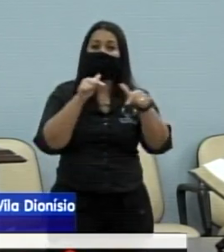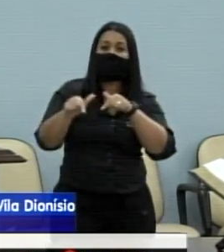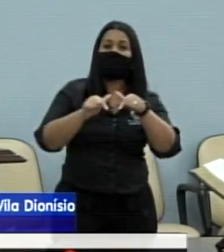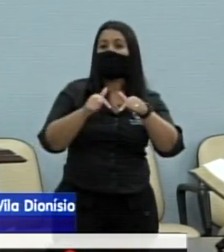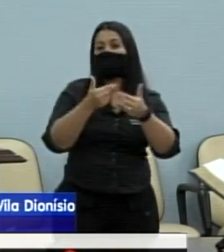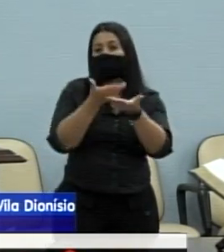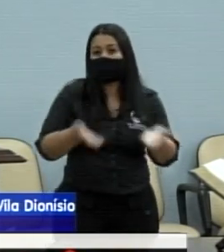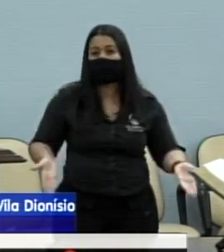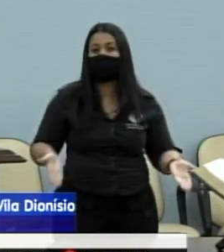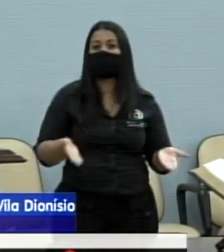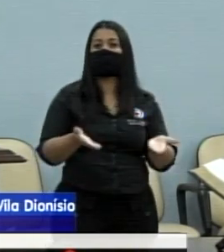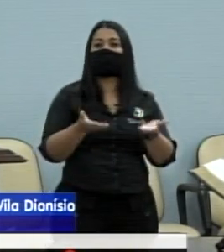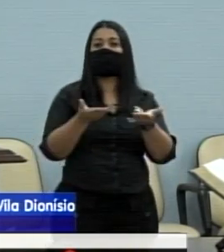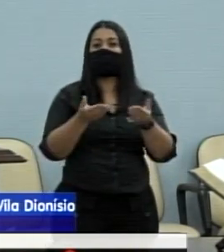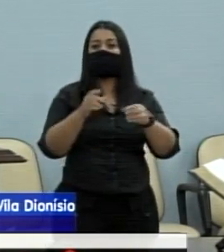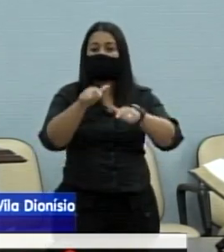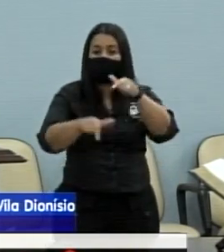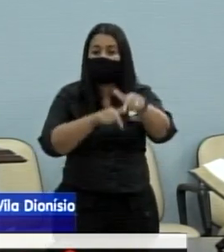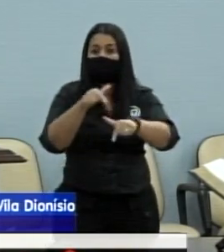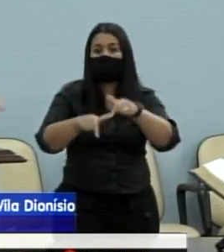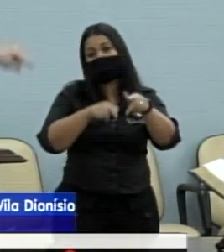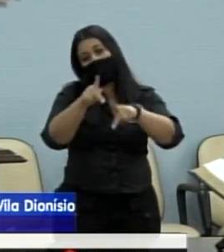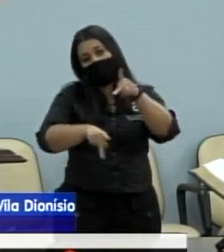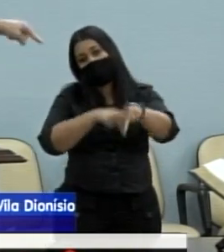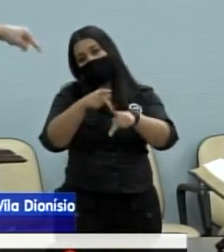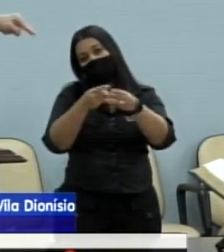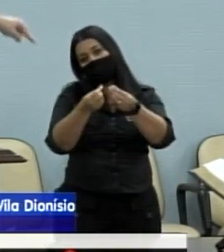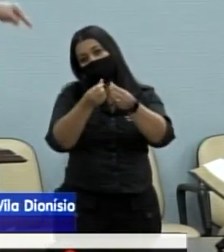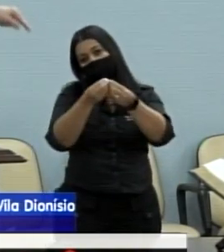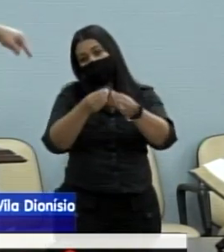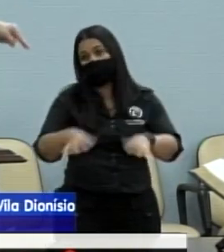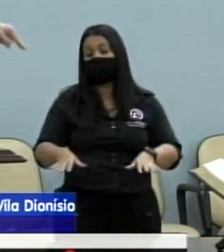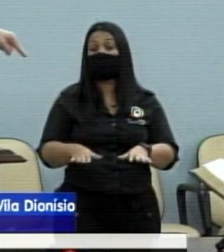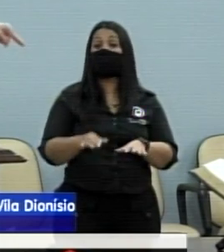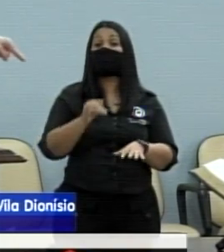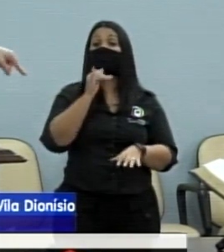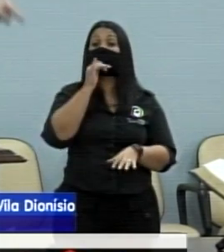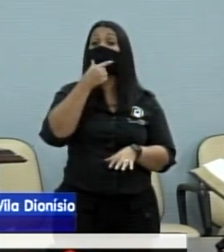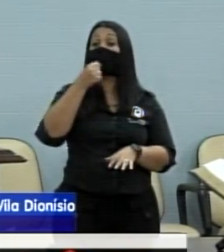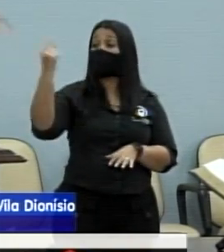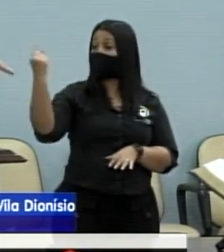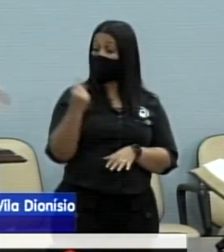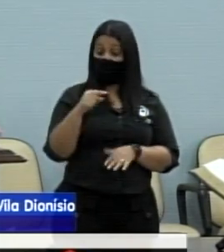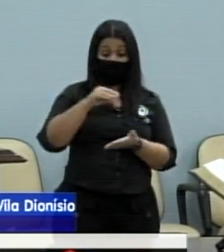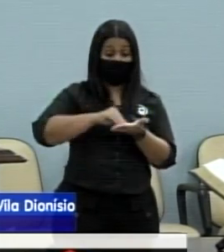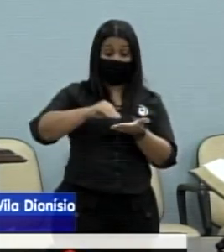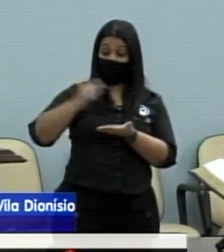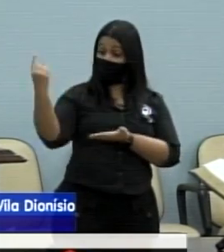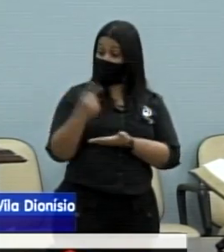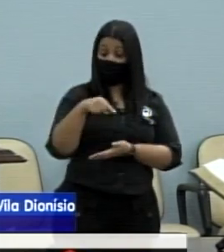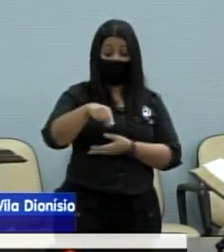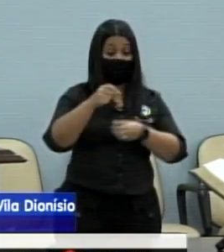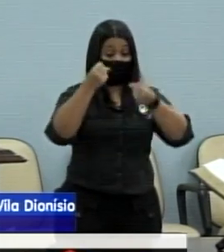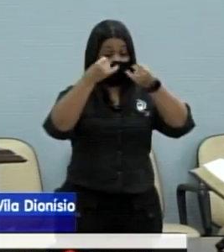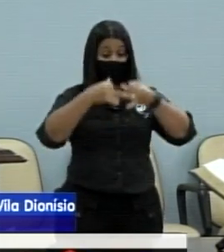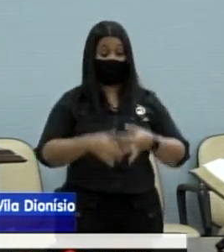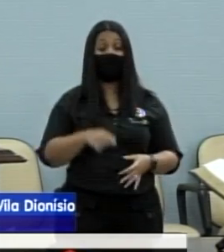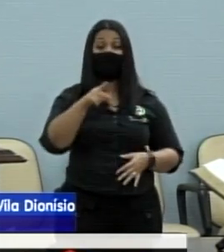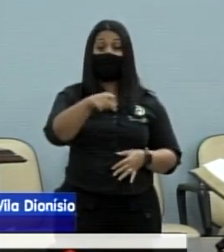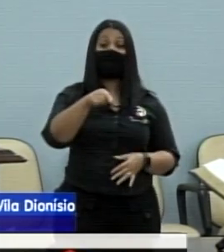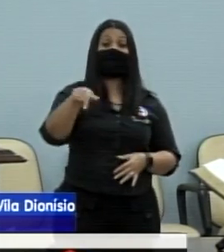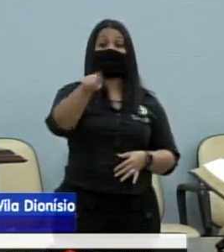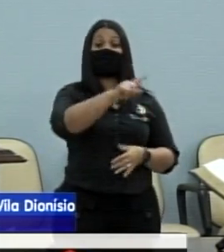de um setor. A Câmara aqui, a partir do momento que não traz o secretário de saúde para se explicar, é cúmplice